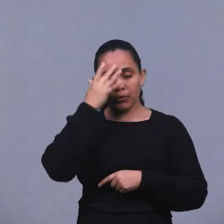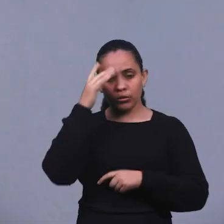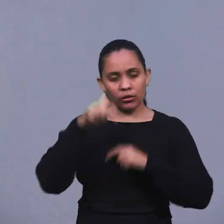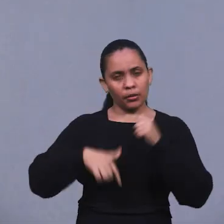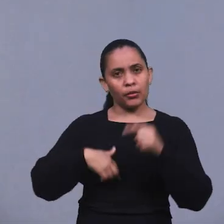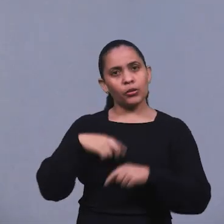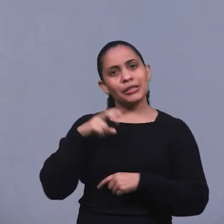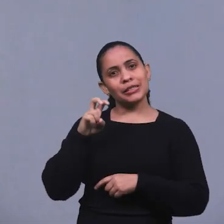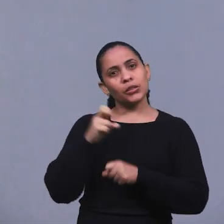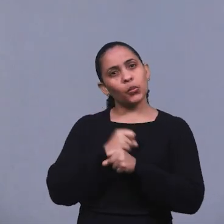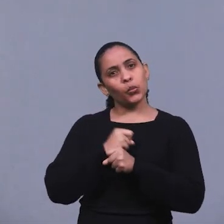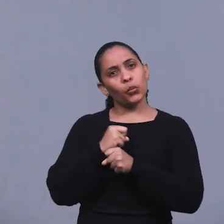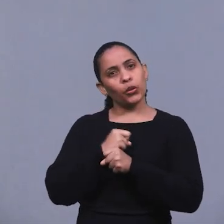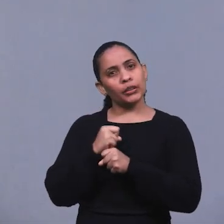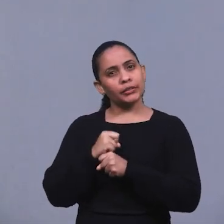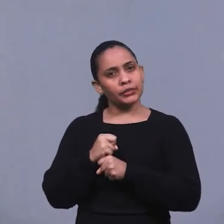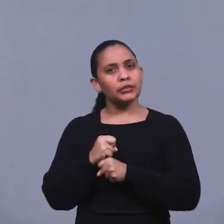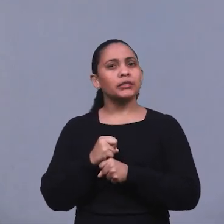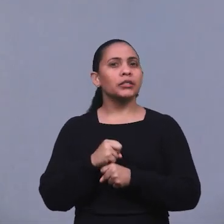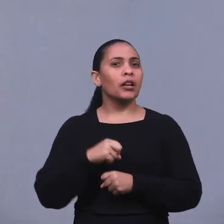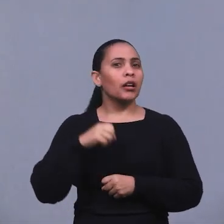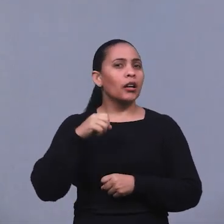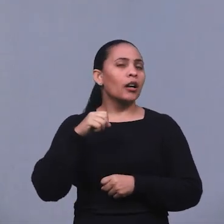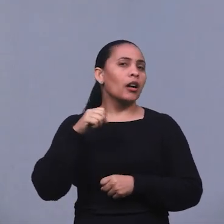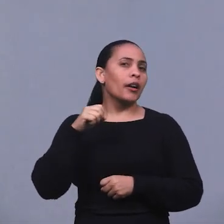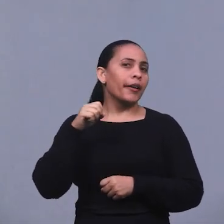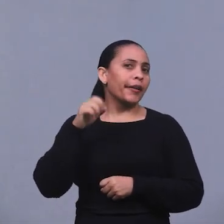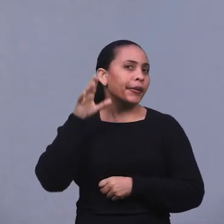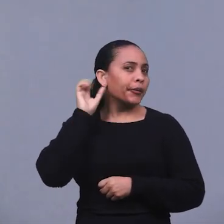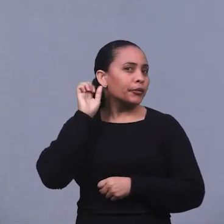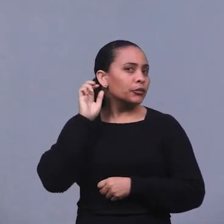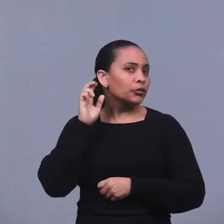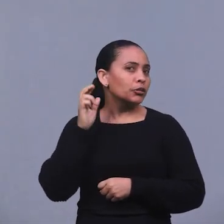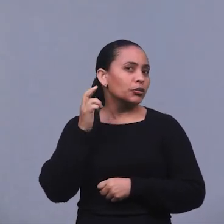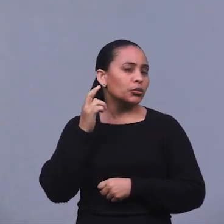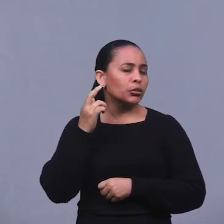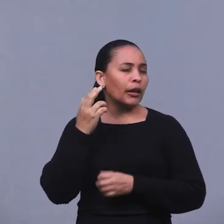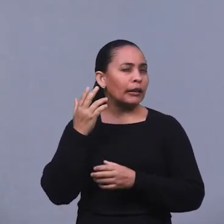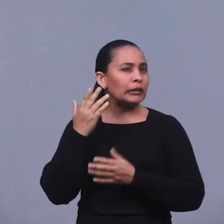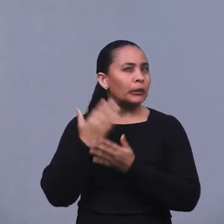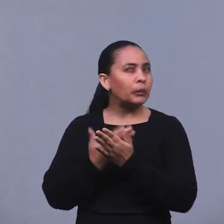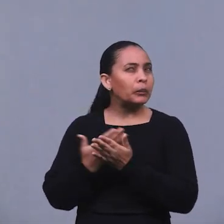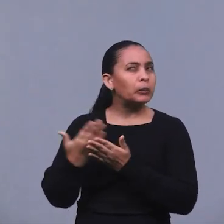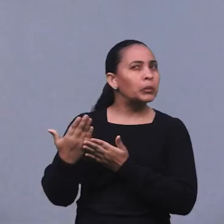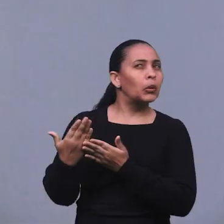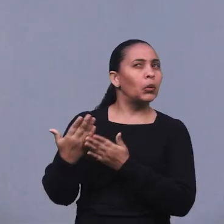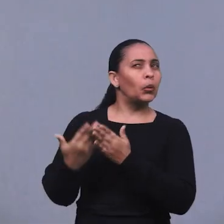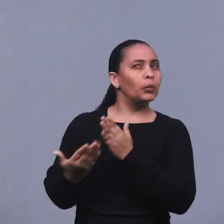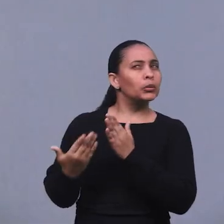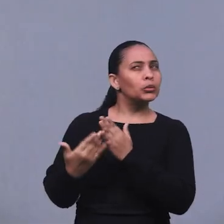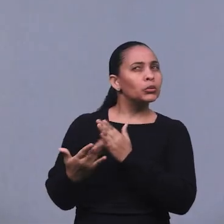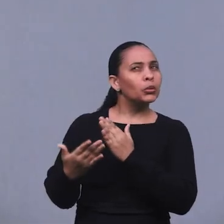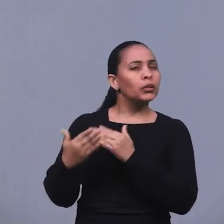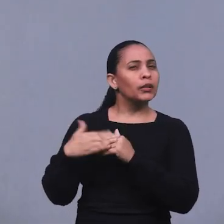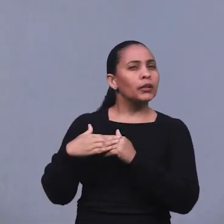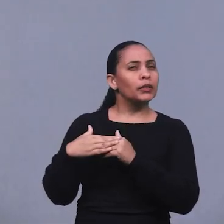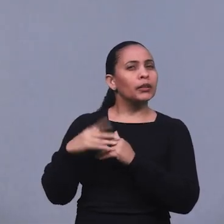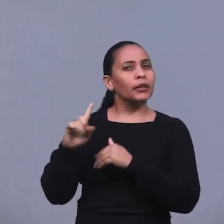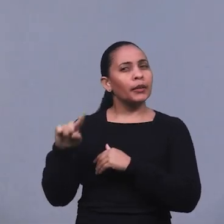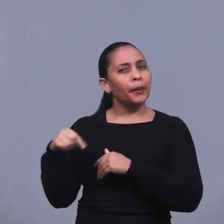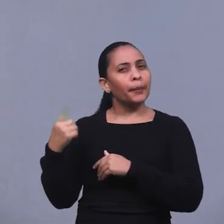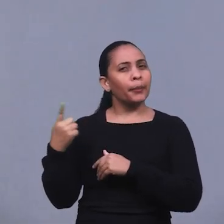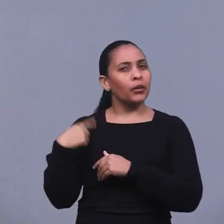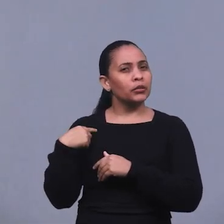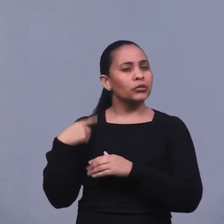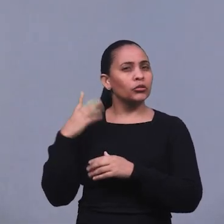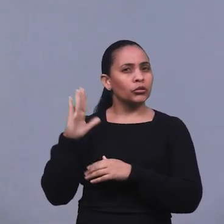trabalhou 5 anos sem a perda auditiva. E aí veio começar a perda auditiva depois de 5 anos contribuindo,